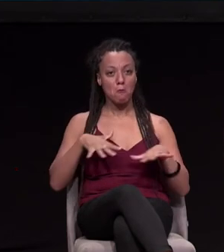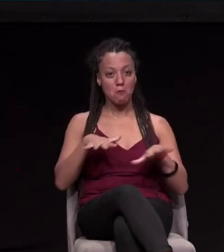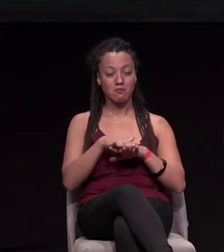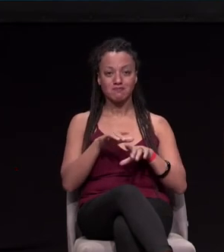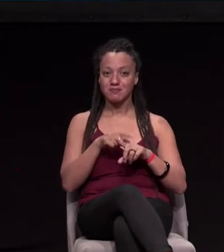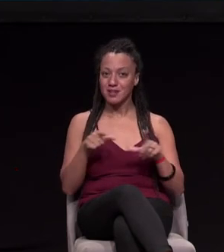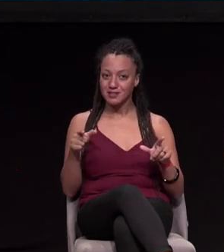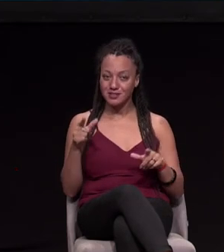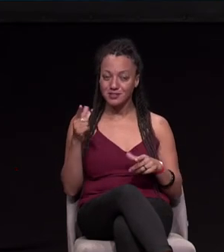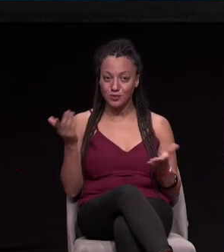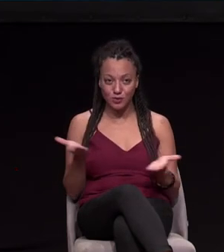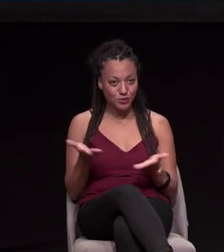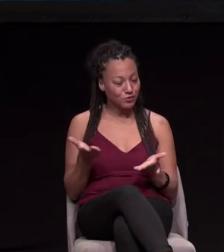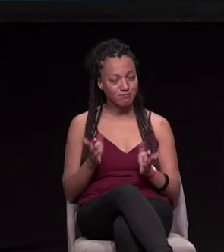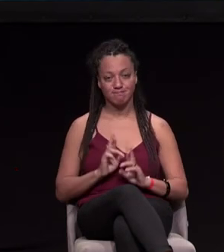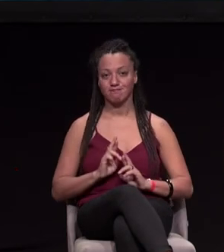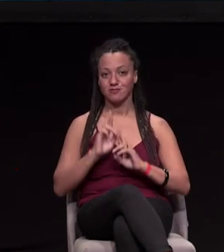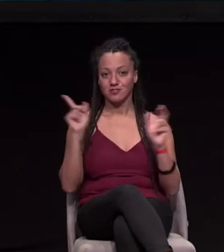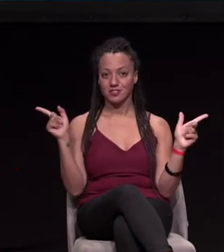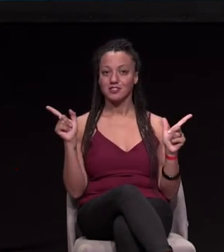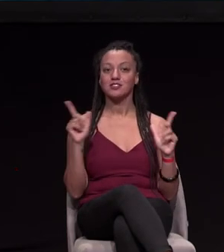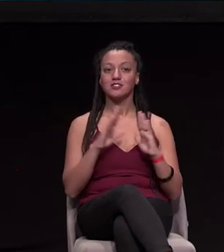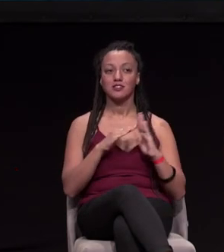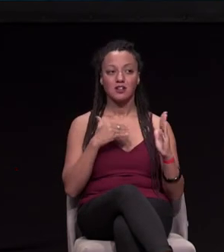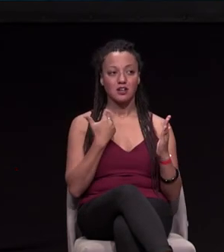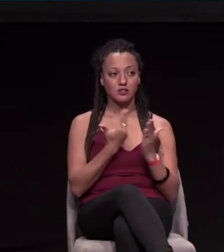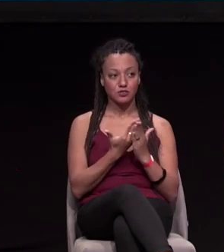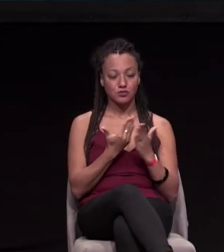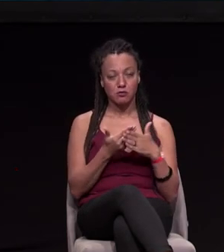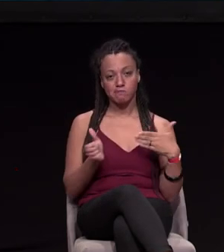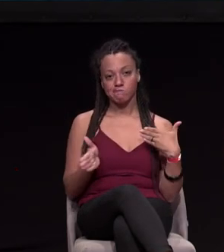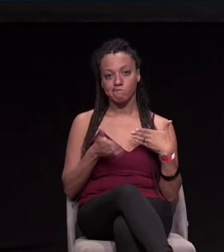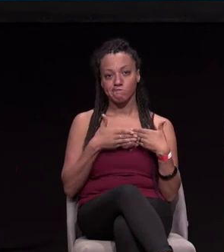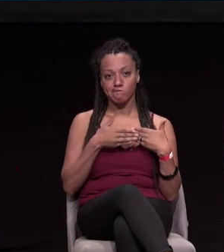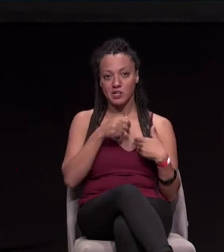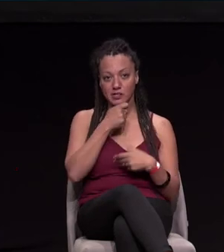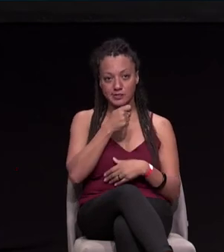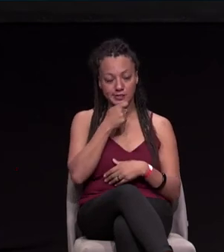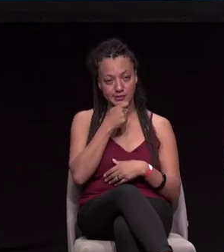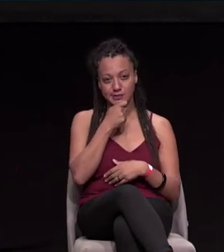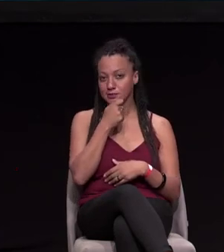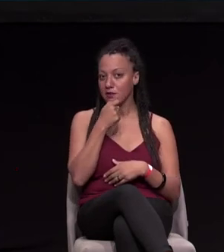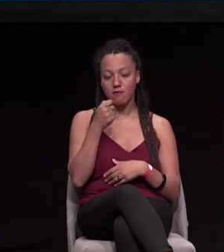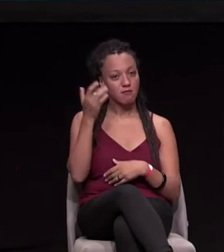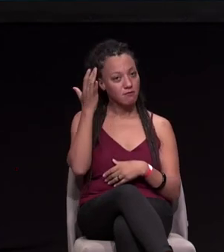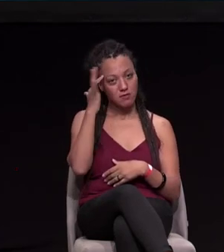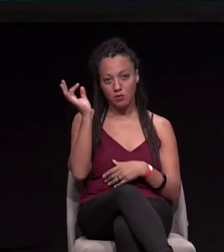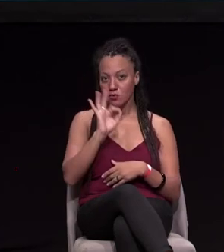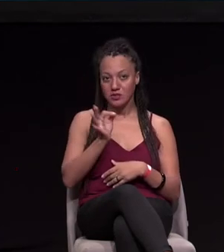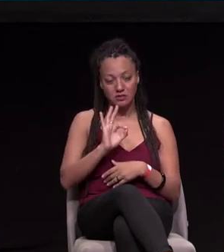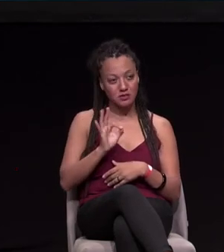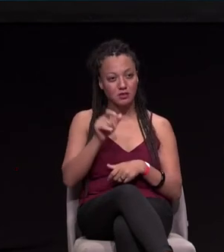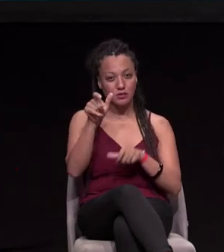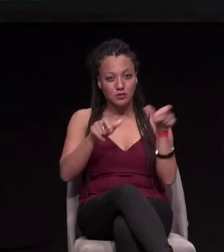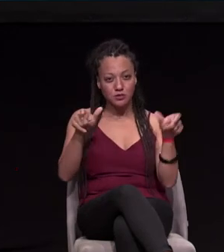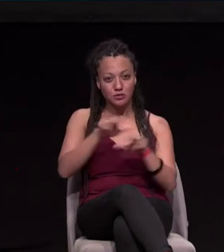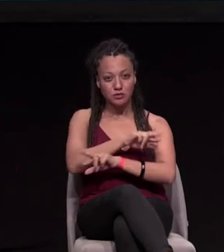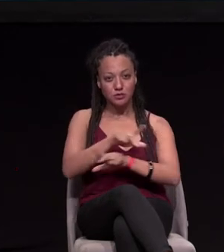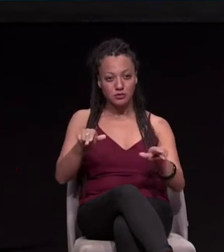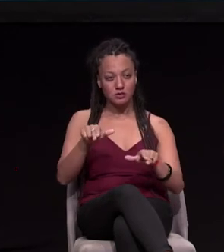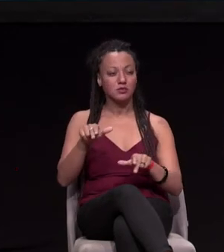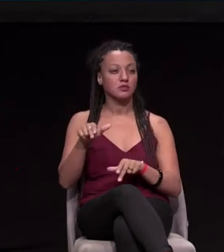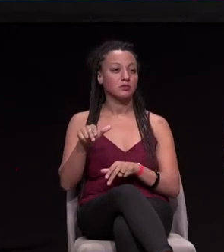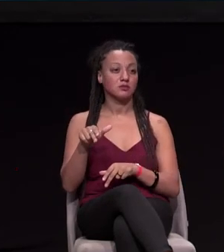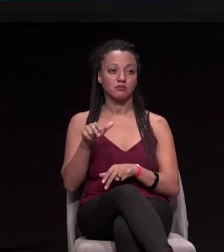abrir né pra essas peças questões né é entender todas essas essas diferenças e